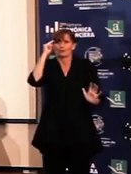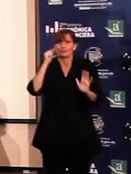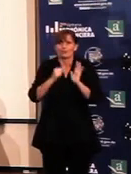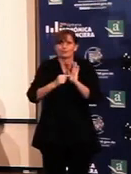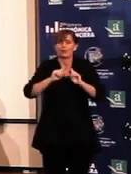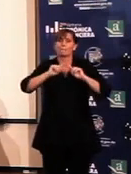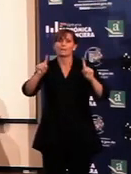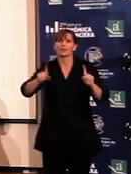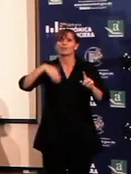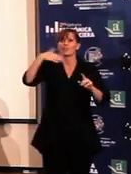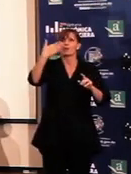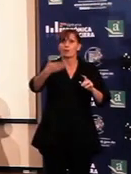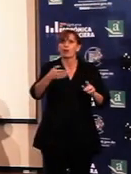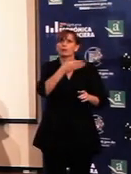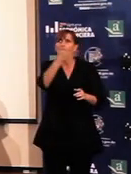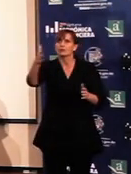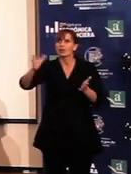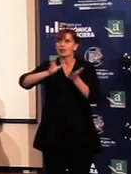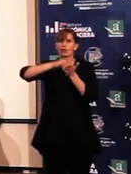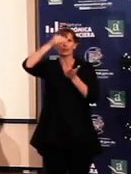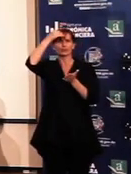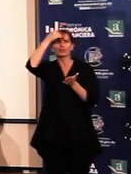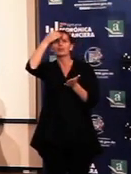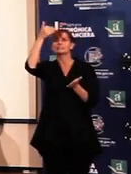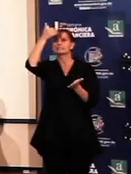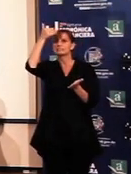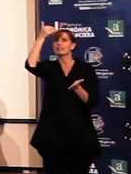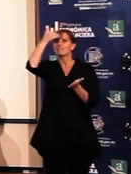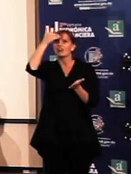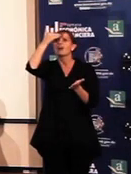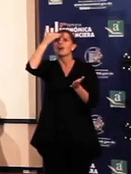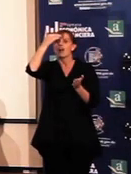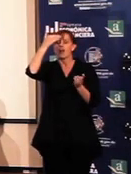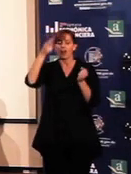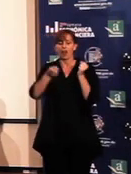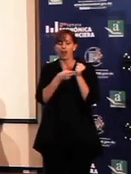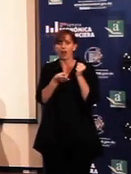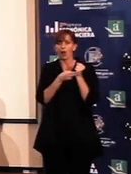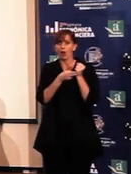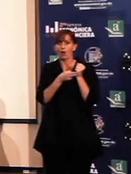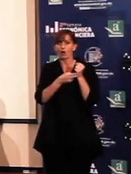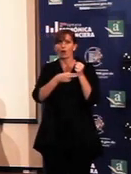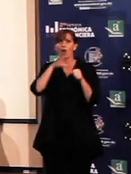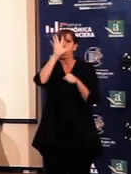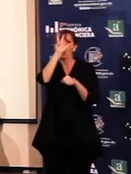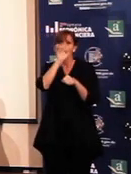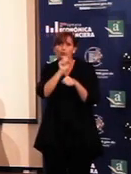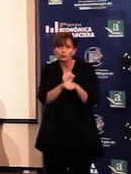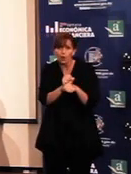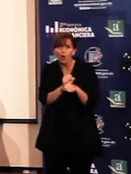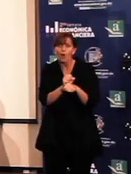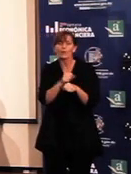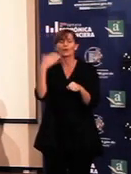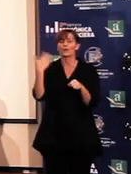no lo debo gastar porque me dijeron que debo comenzar el hábito del ahorro wow son 100 pesos menos en vez de ir al salón mira lo